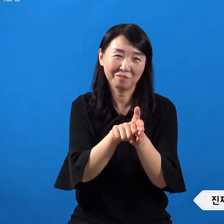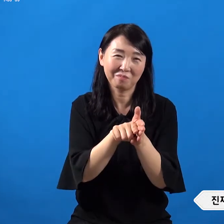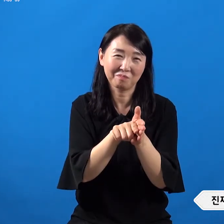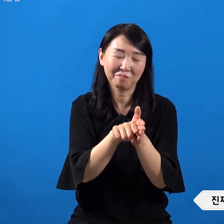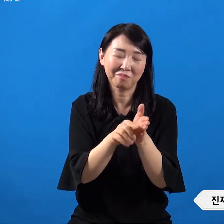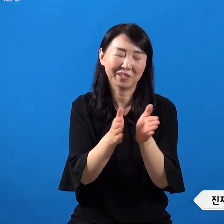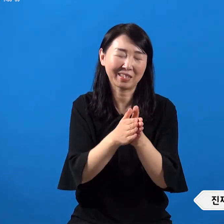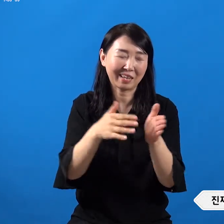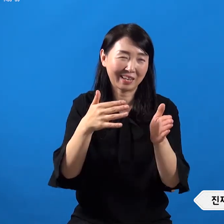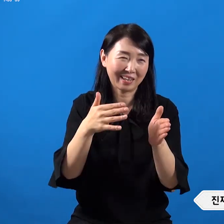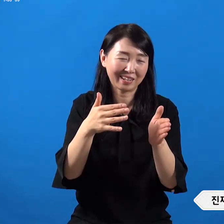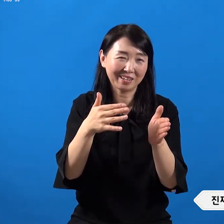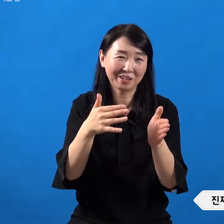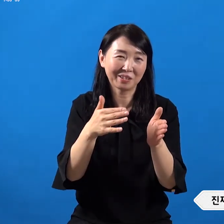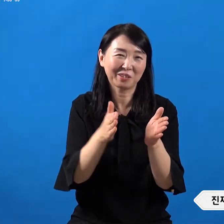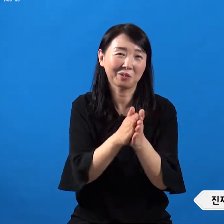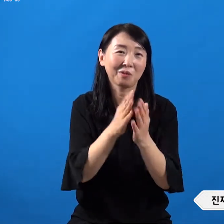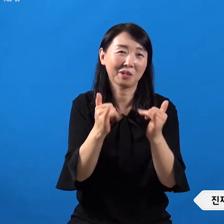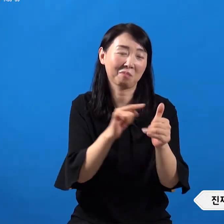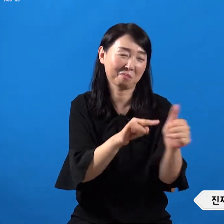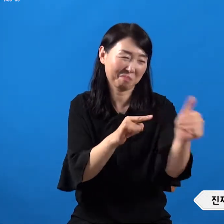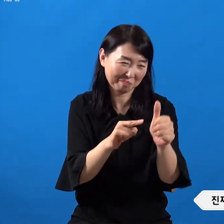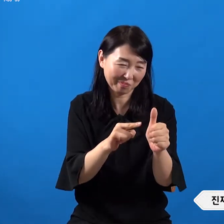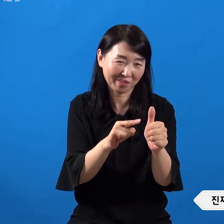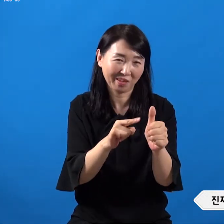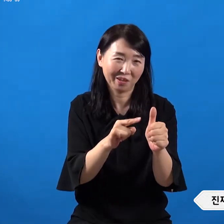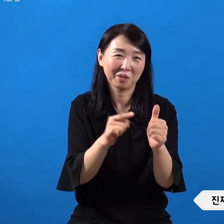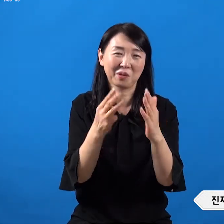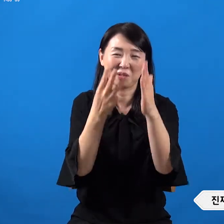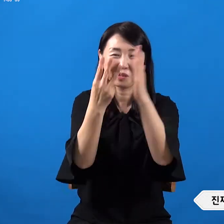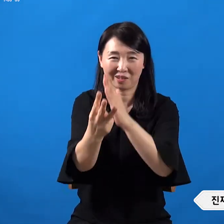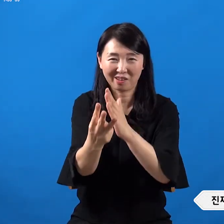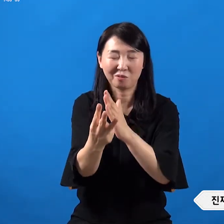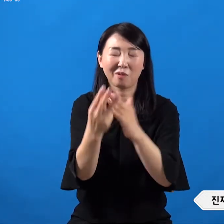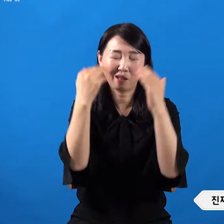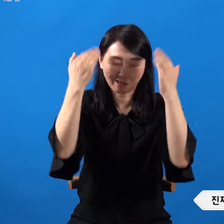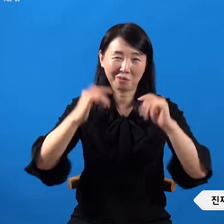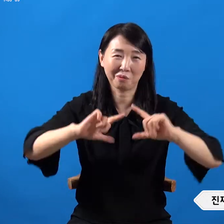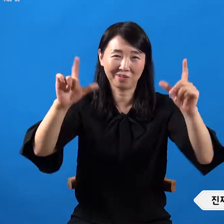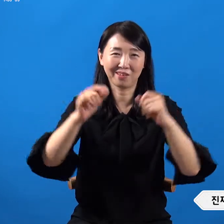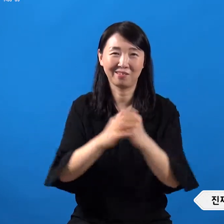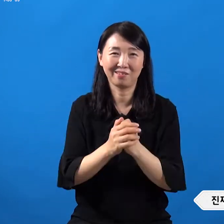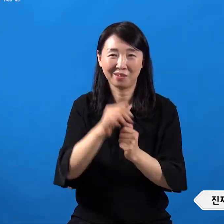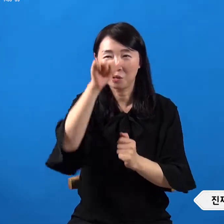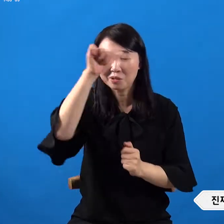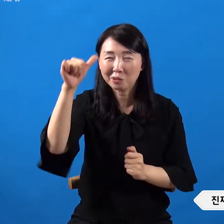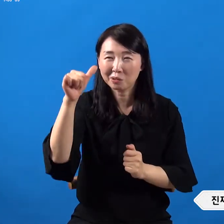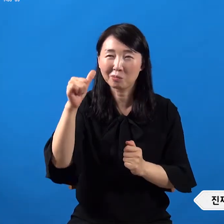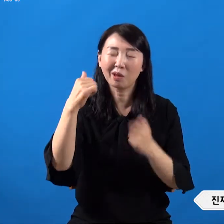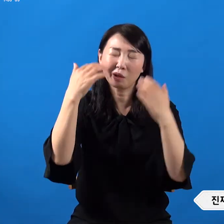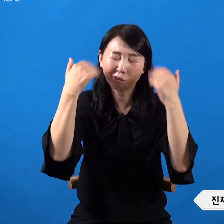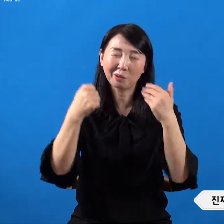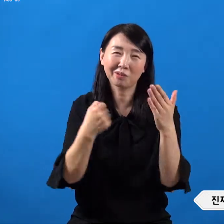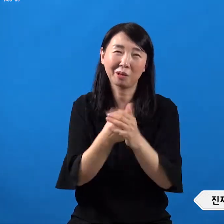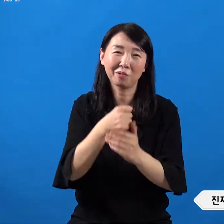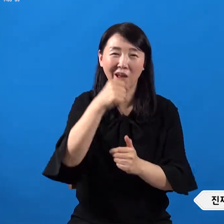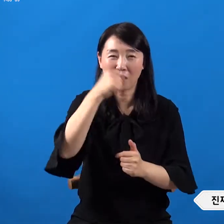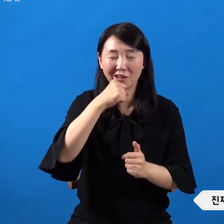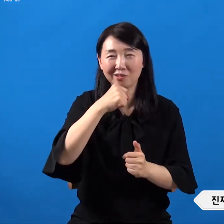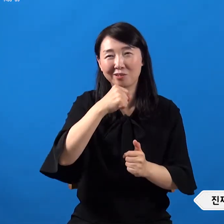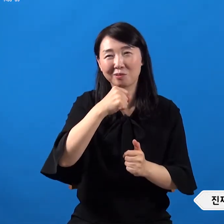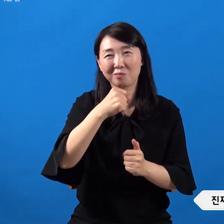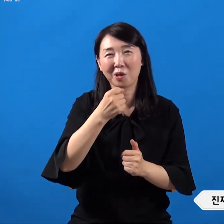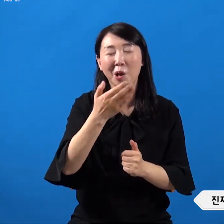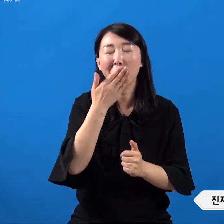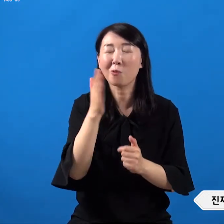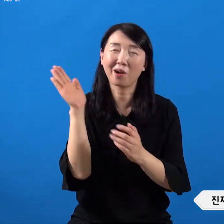뜨거운 분이 함께 신방을 가는 아주 더운 여름날, 장로님이 더운데 목사님 우리 아이스크림 하나